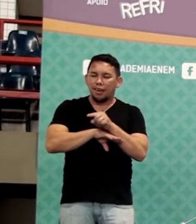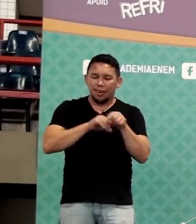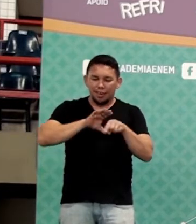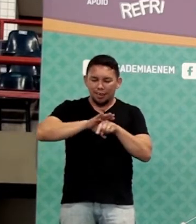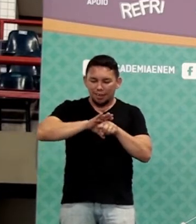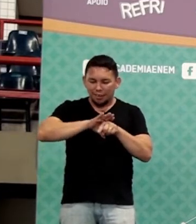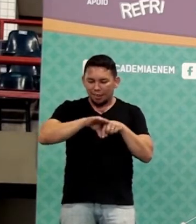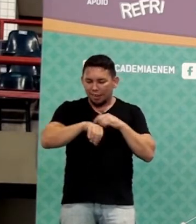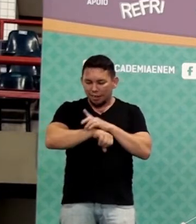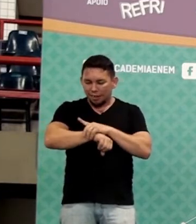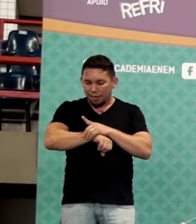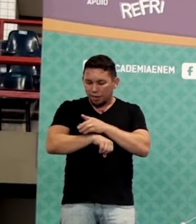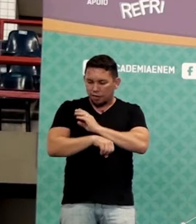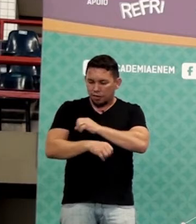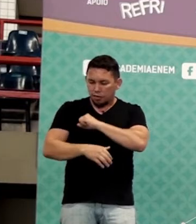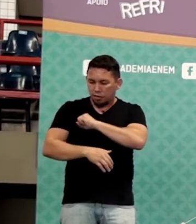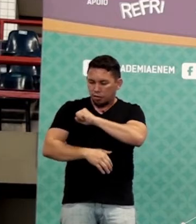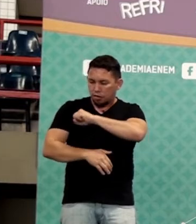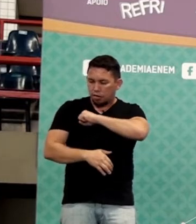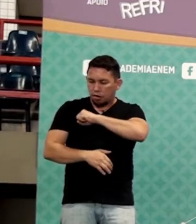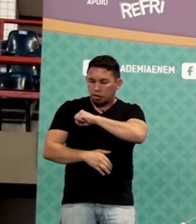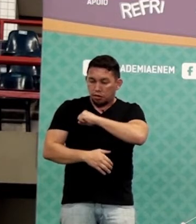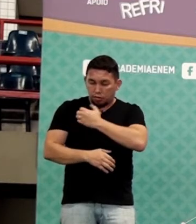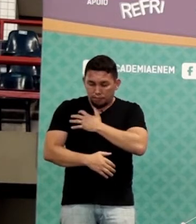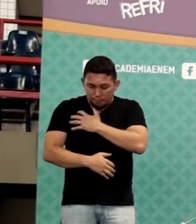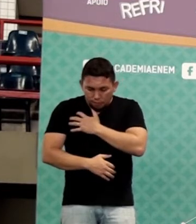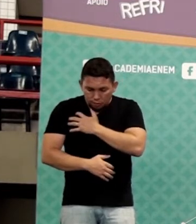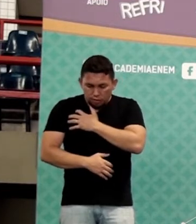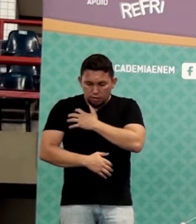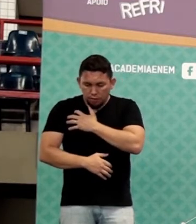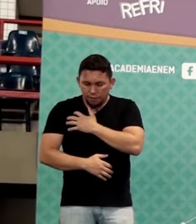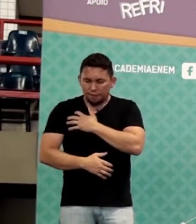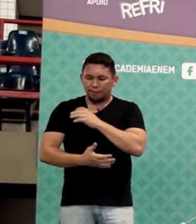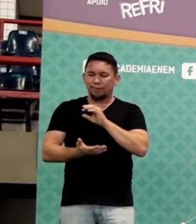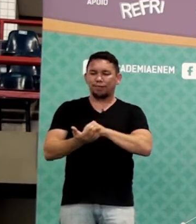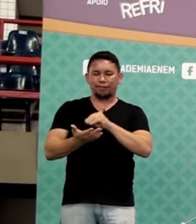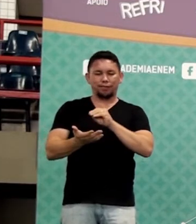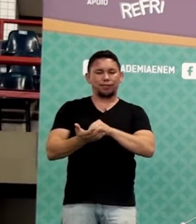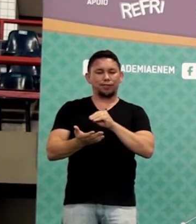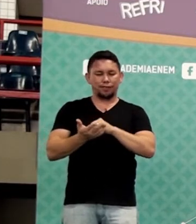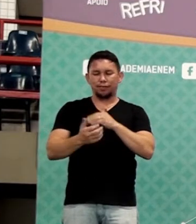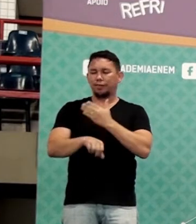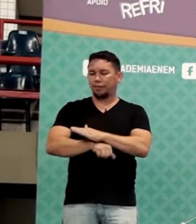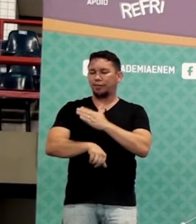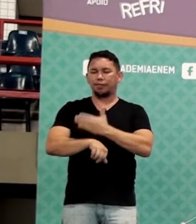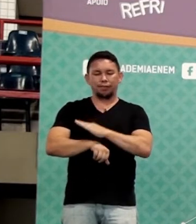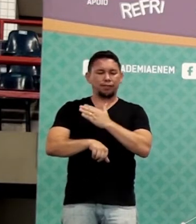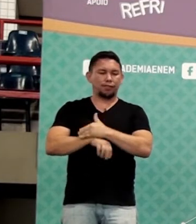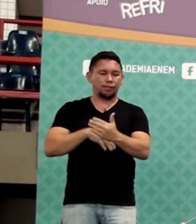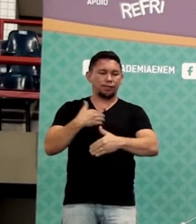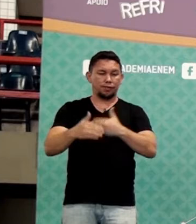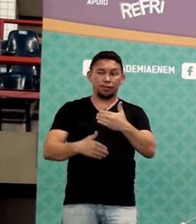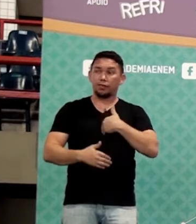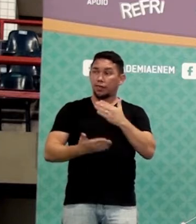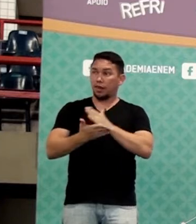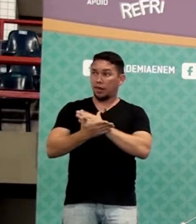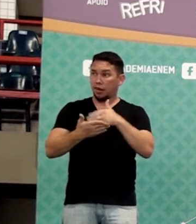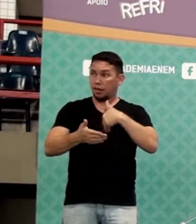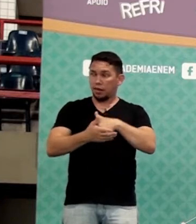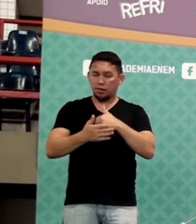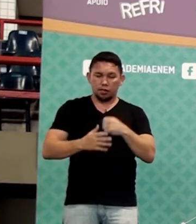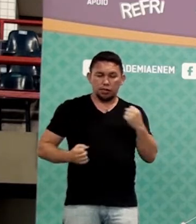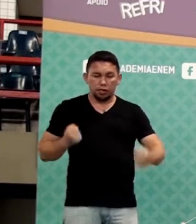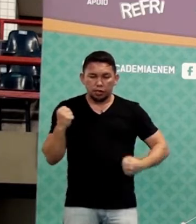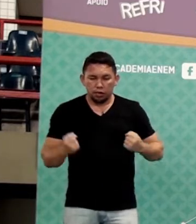Professor, o coração só falta sair pela boca. Falta de condicionamento físico. Uns vão jogar futebol e na primeira